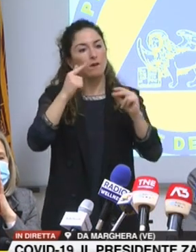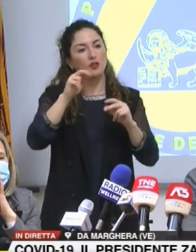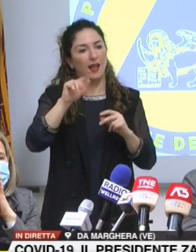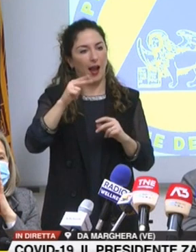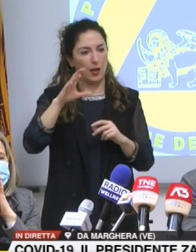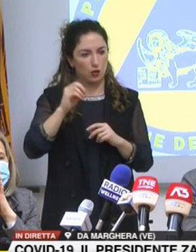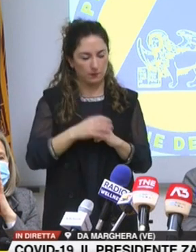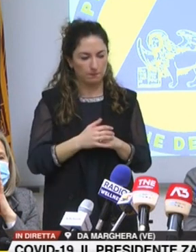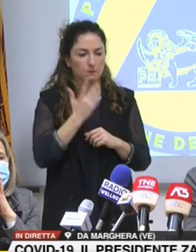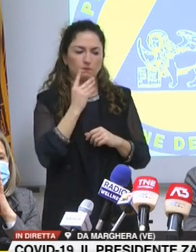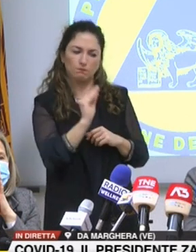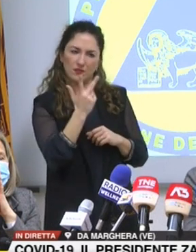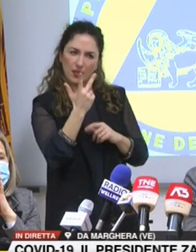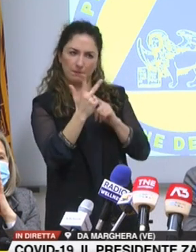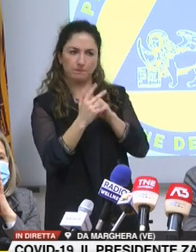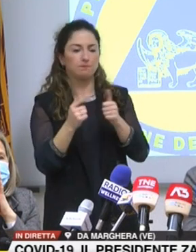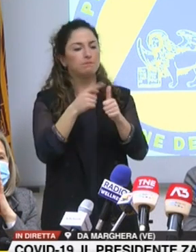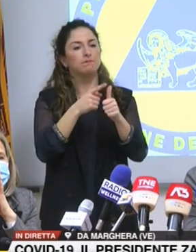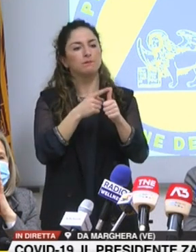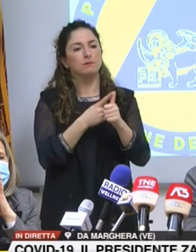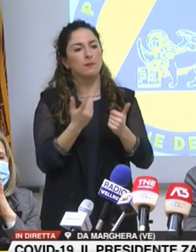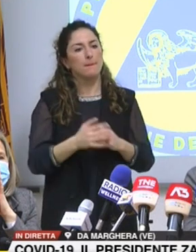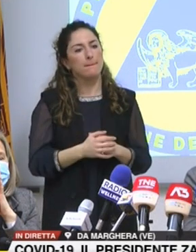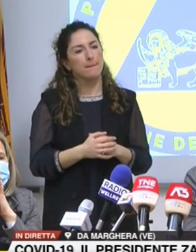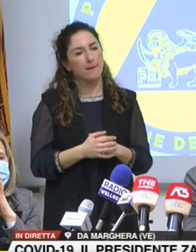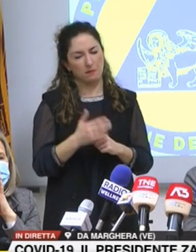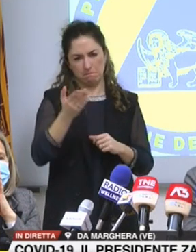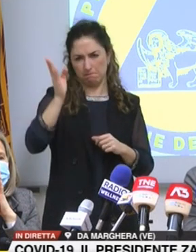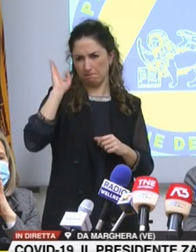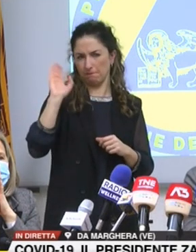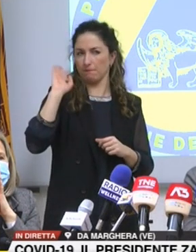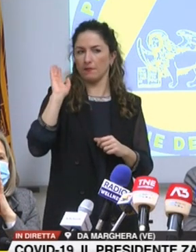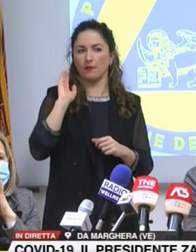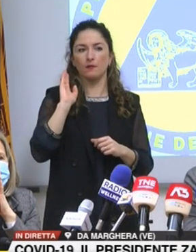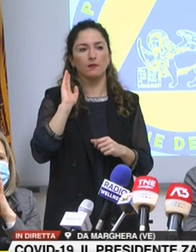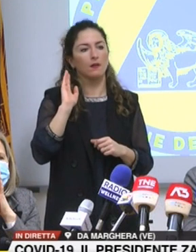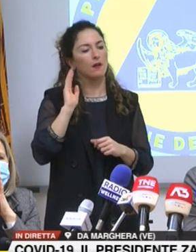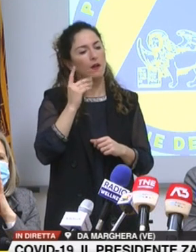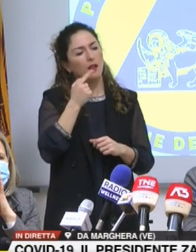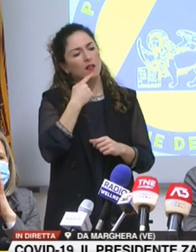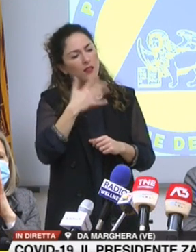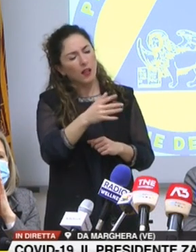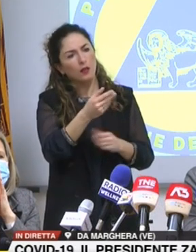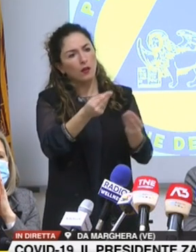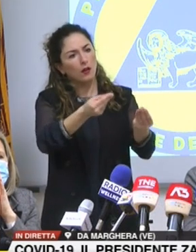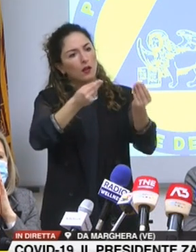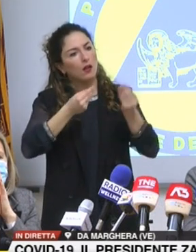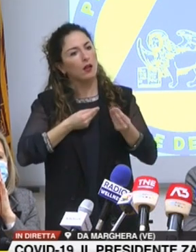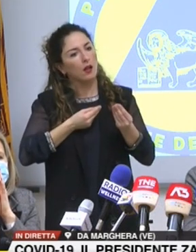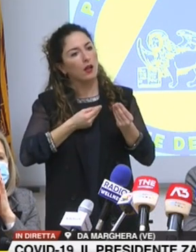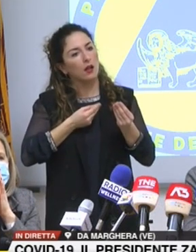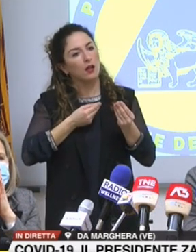chiedergli tre cose. E la prima era che tempo fa ci aveva promesso anche di darci di nuovo